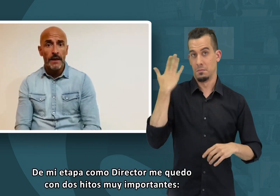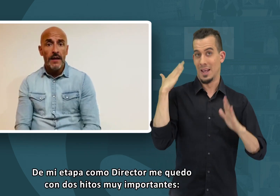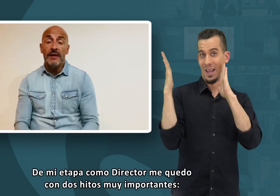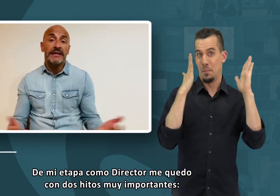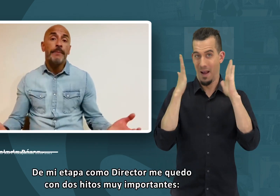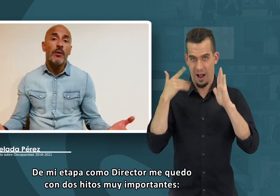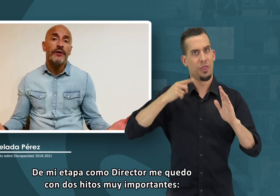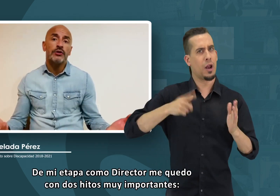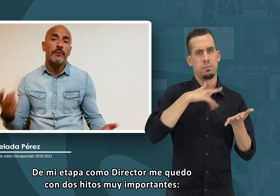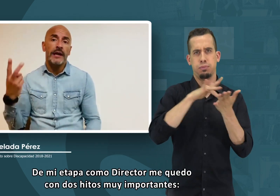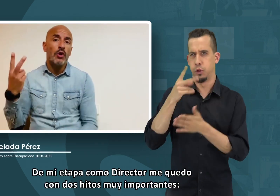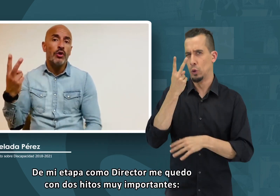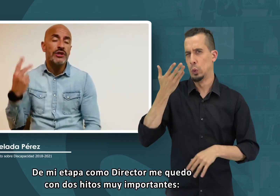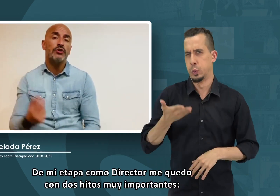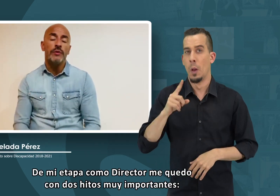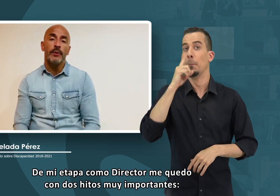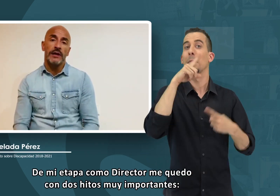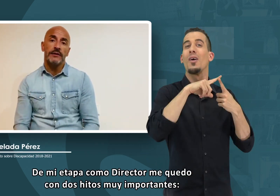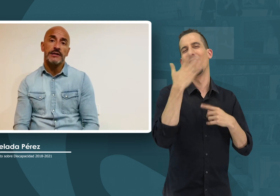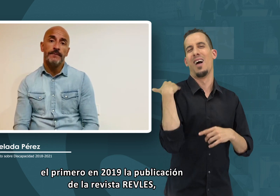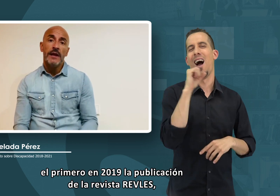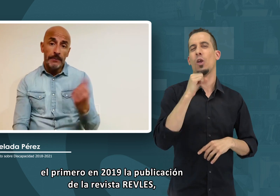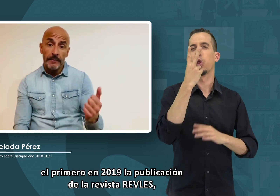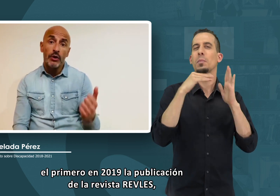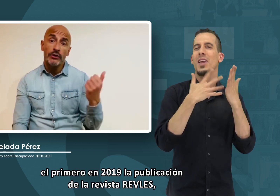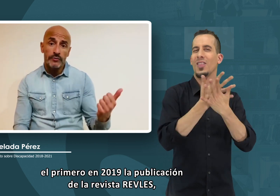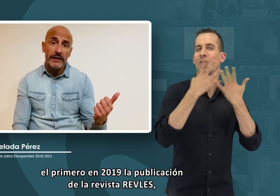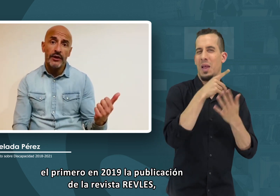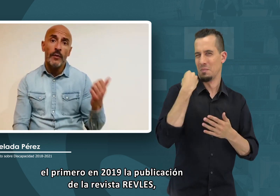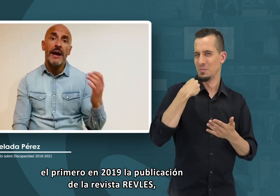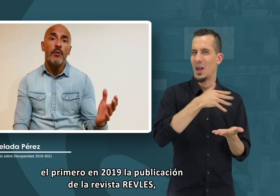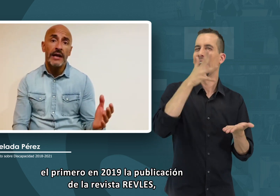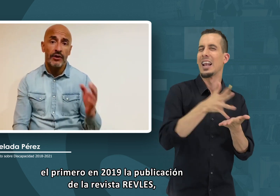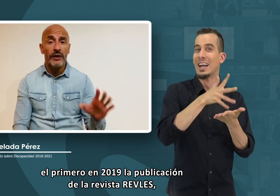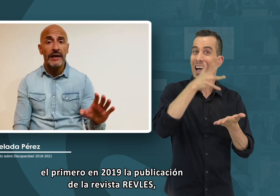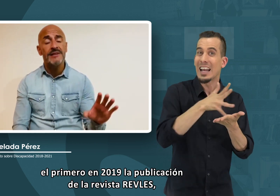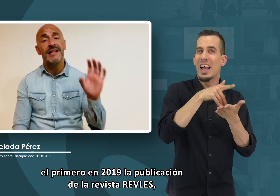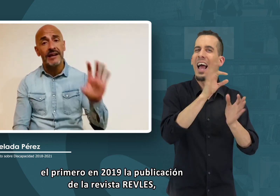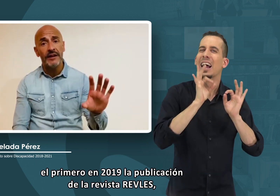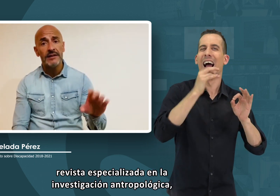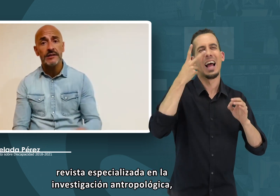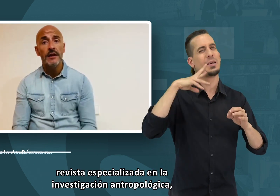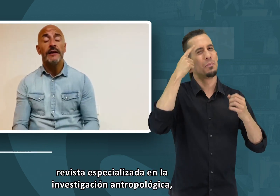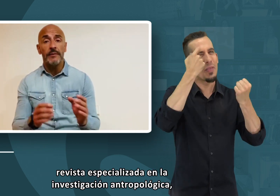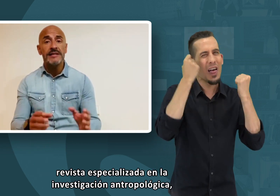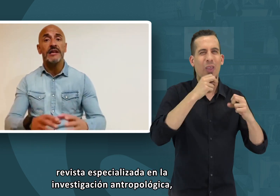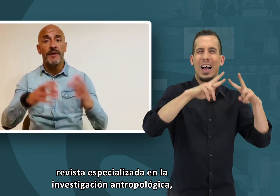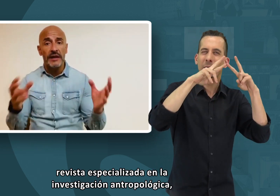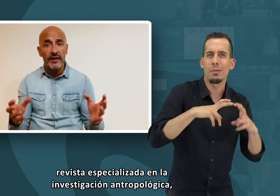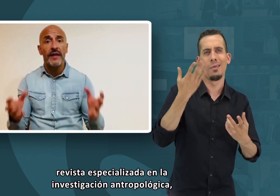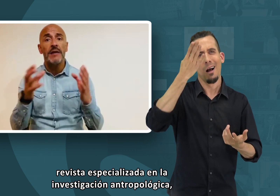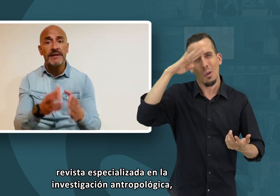española. De mi etapa como director me quedo con 2 hitos muy importantes. El primero, en 2019, la publicación de la revista REFLES,